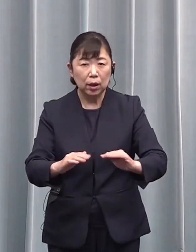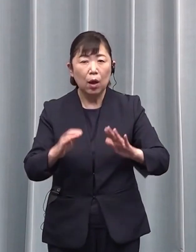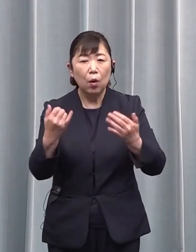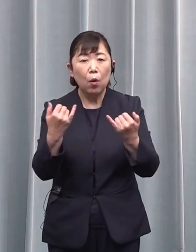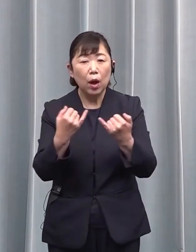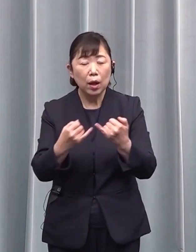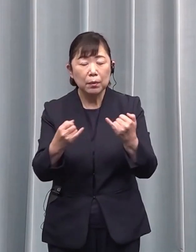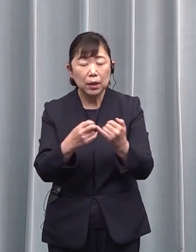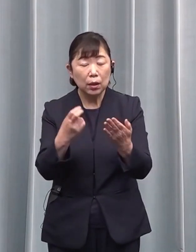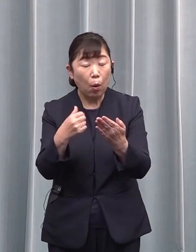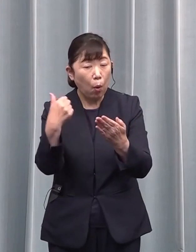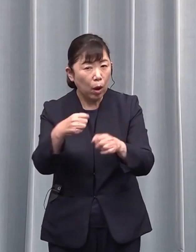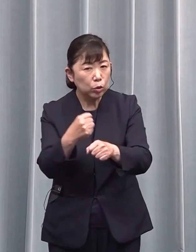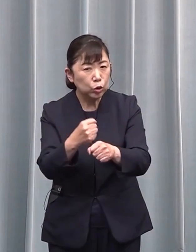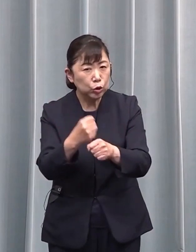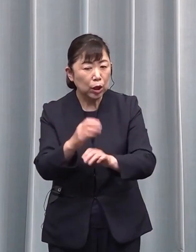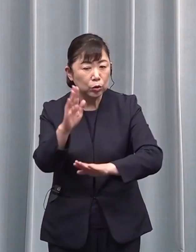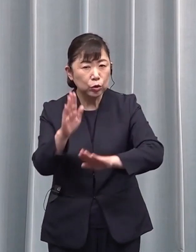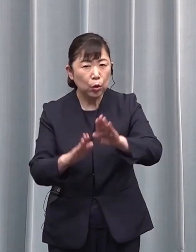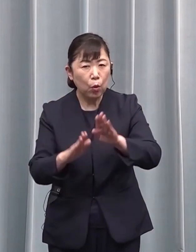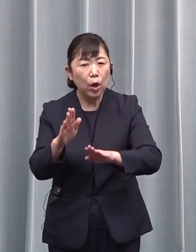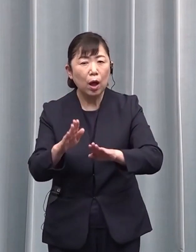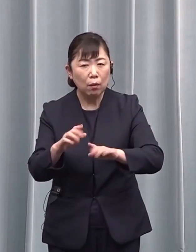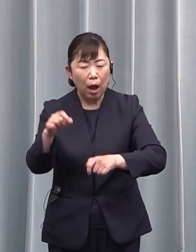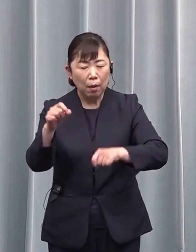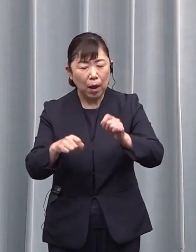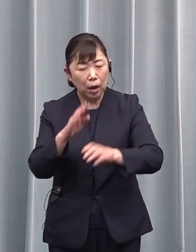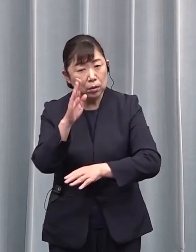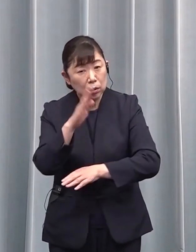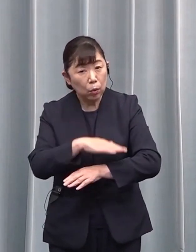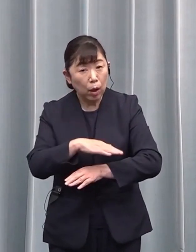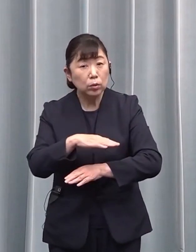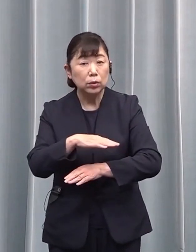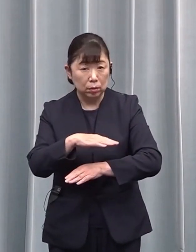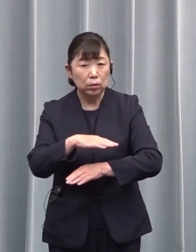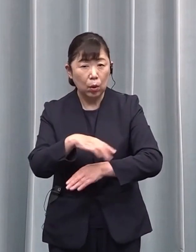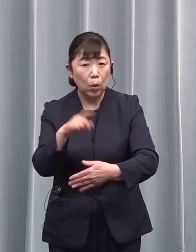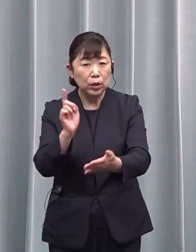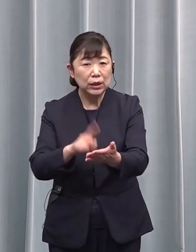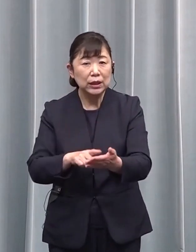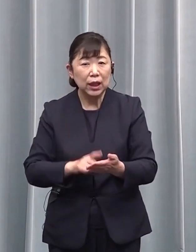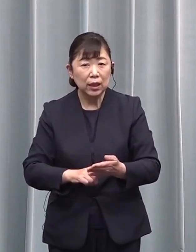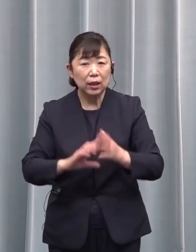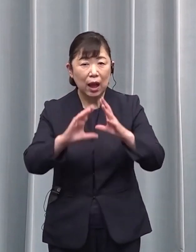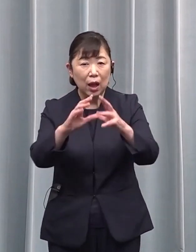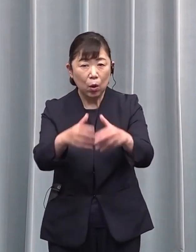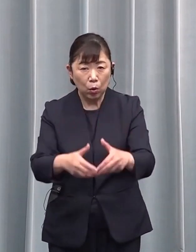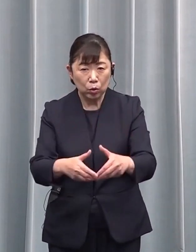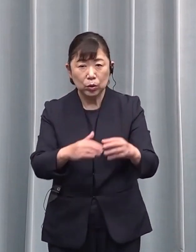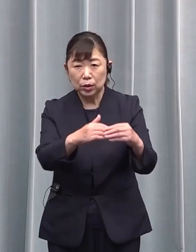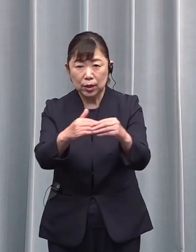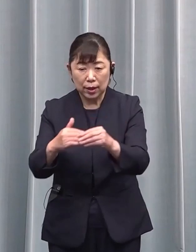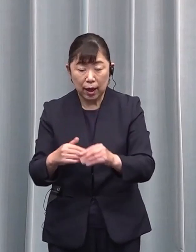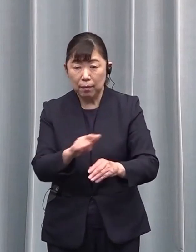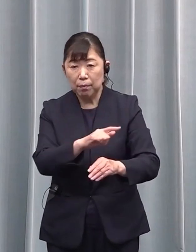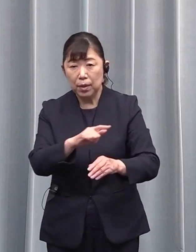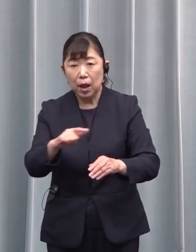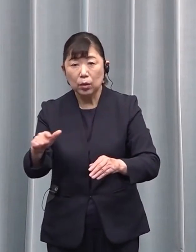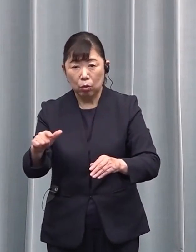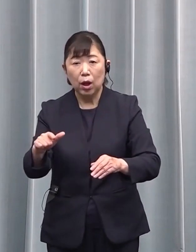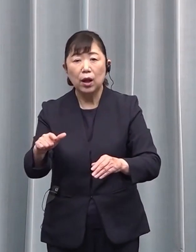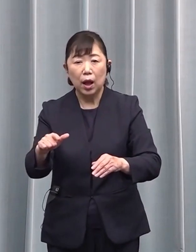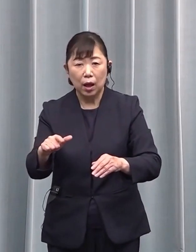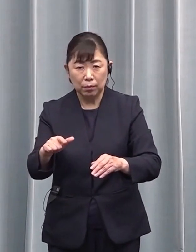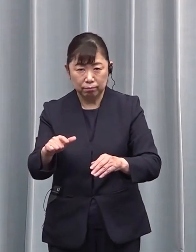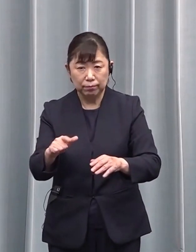しまっていること自体が非常にバランスに欠けているという指摘が、国際社会、国連等々からも、人